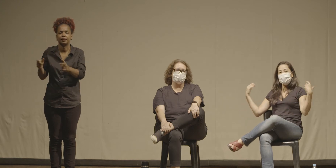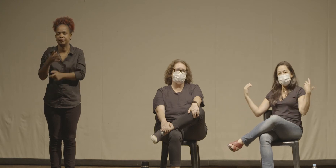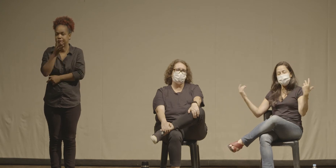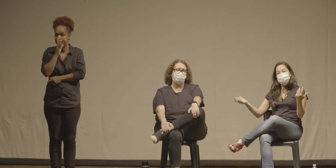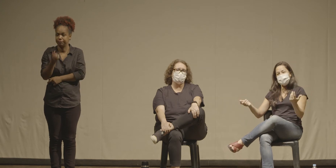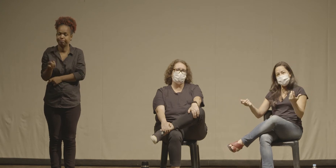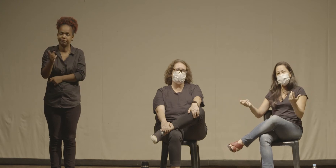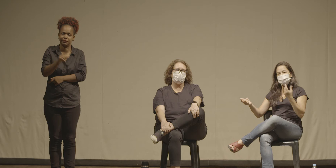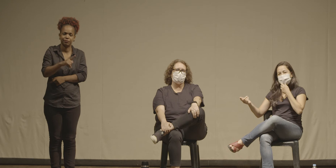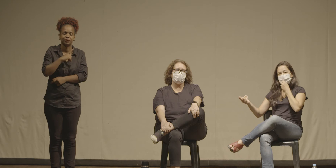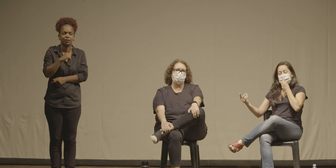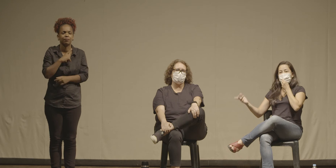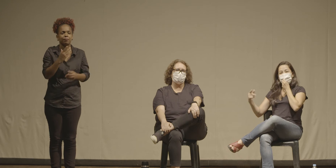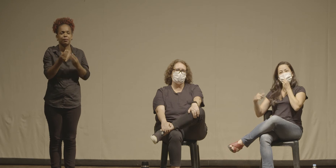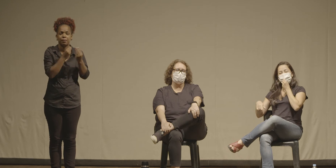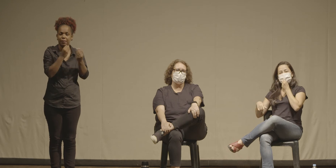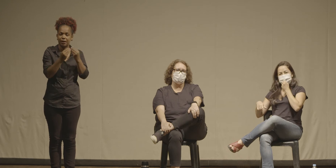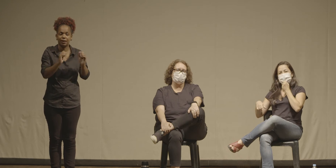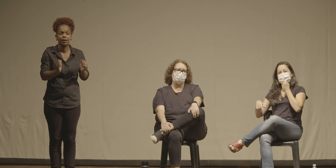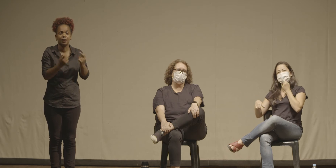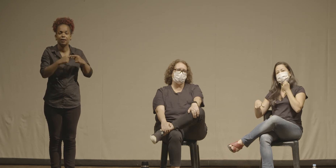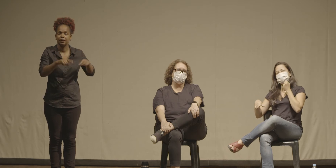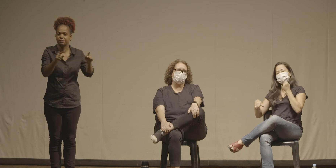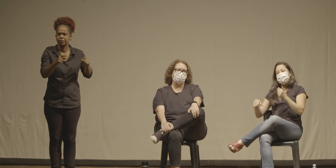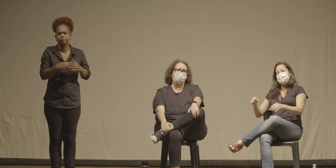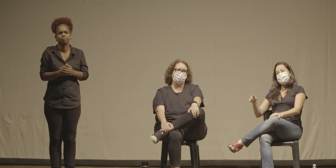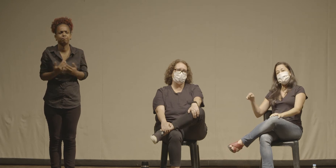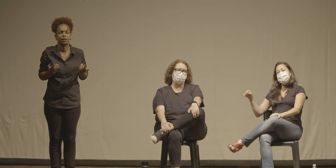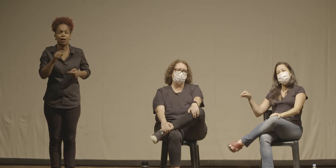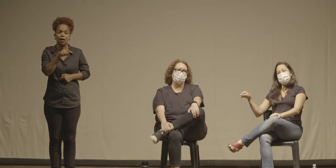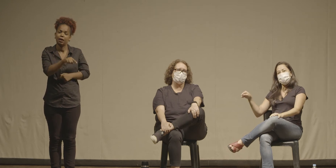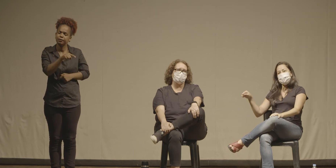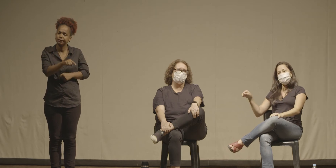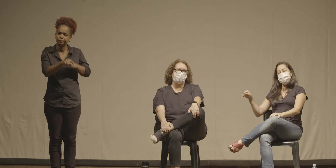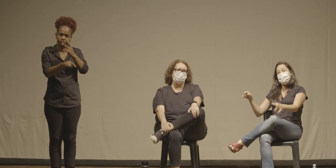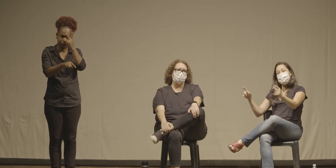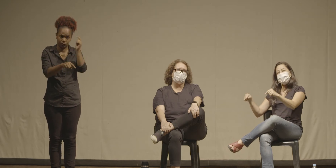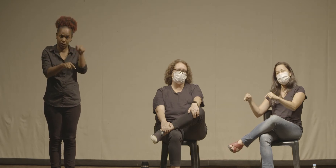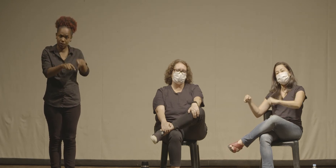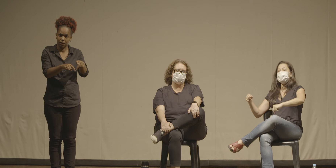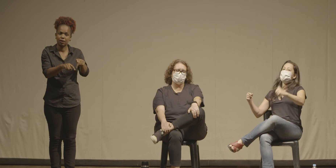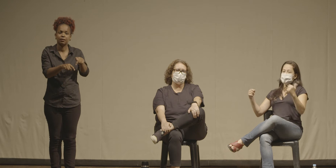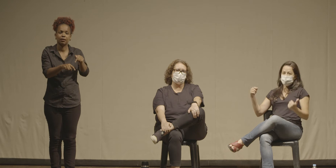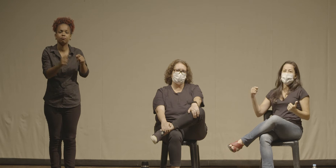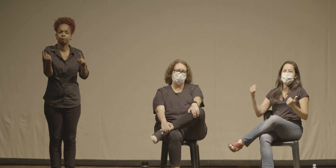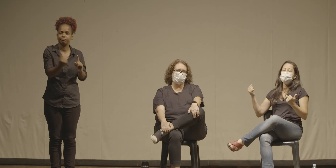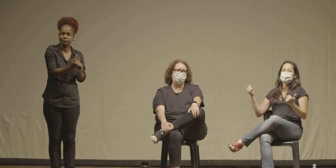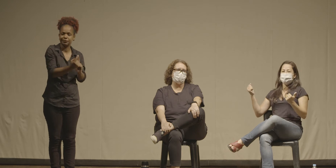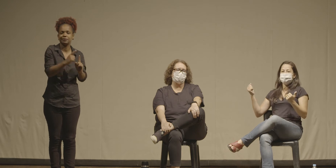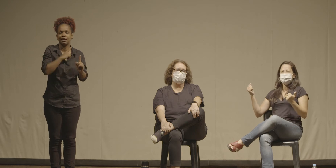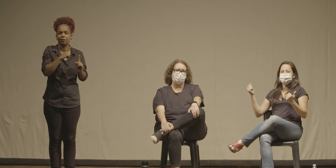depois seria o coquetel de lançamento. O coquetel de lançamento, essa pessoa estaria dentro, porque eu consigo